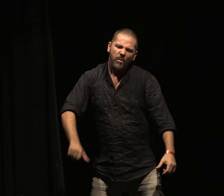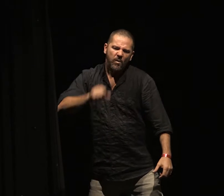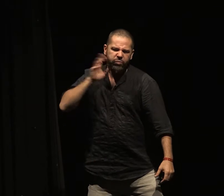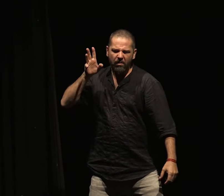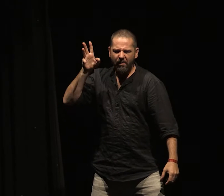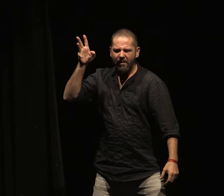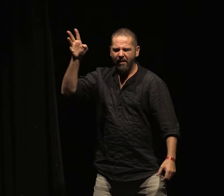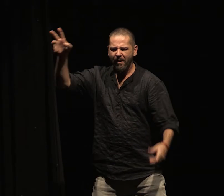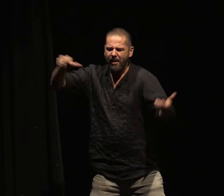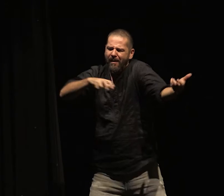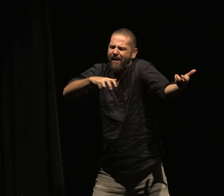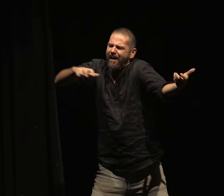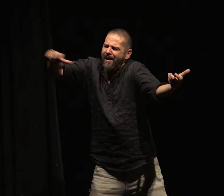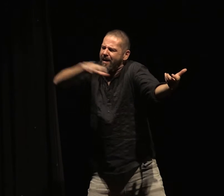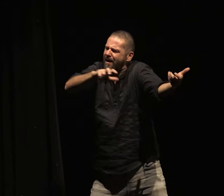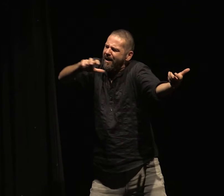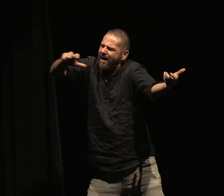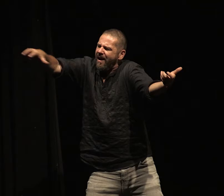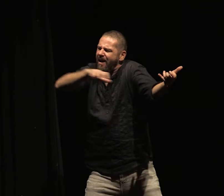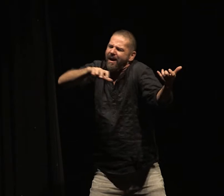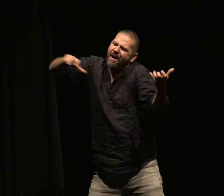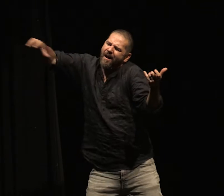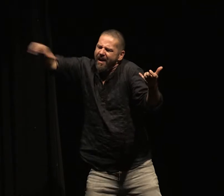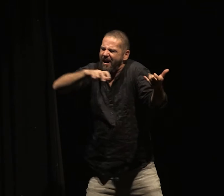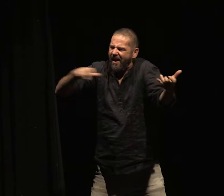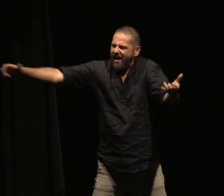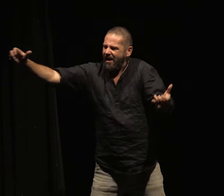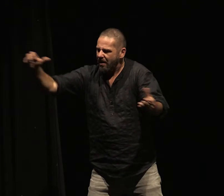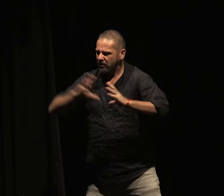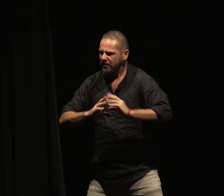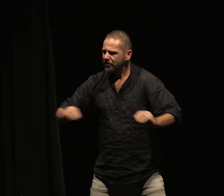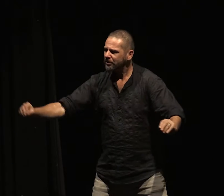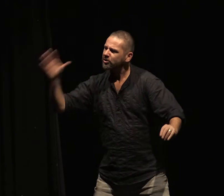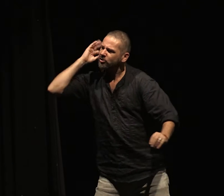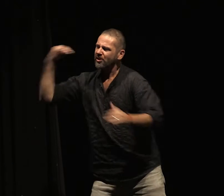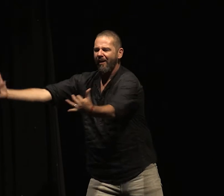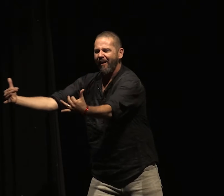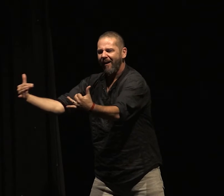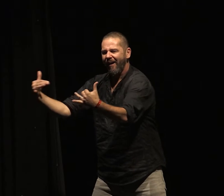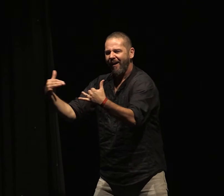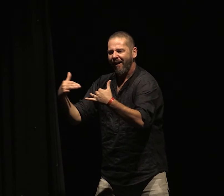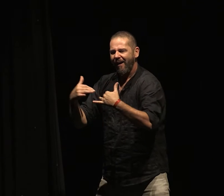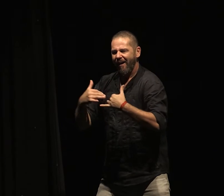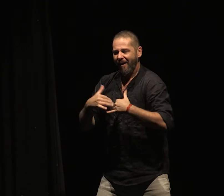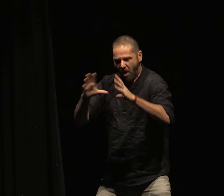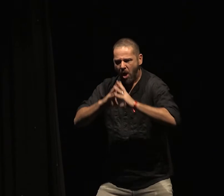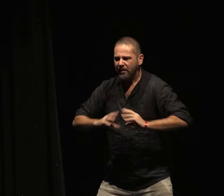Les violons pleurent avec les gitans qui partent pour l'Andalousie. Les violons pleurent les Arabes qui sortent de